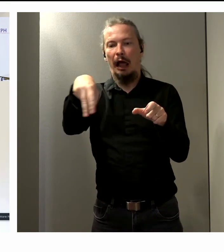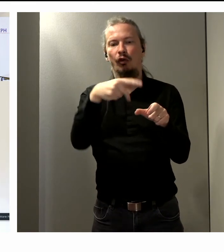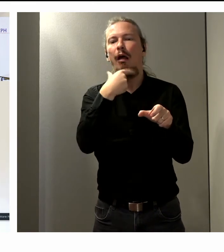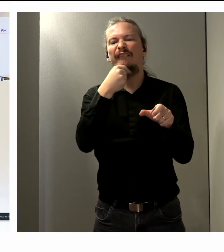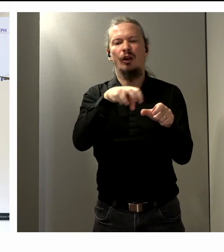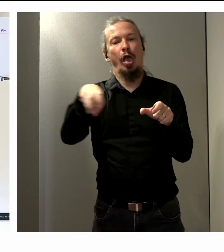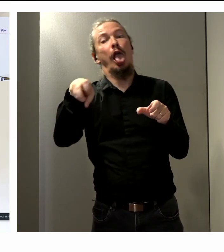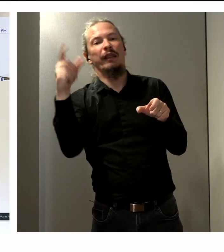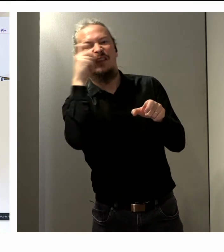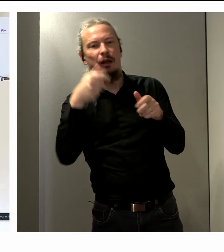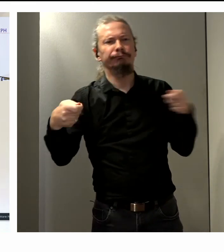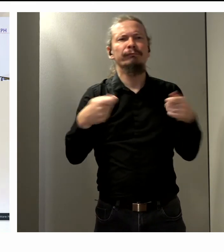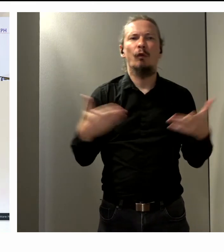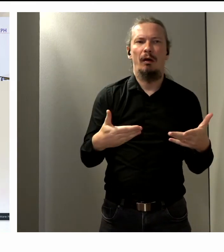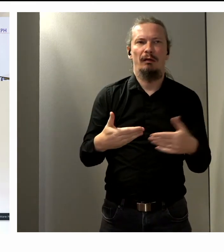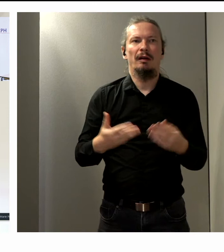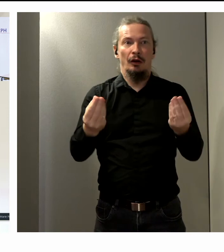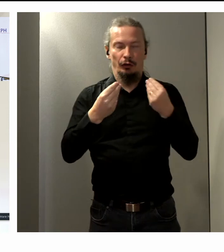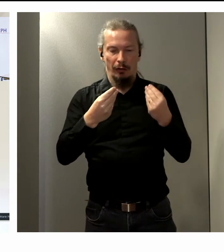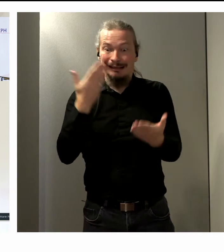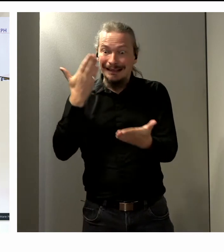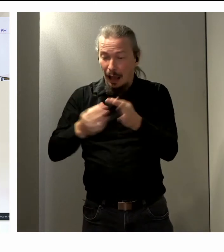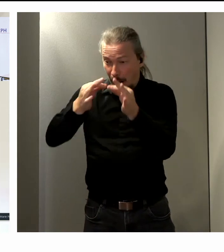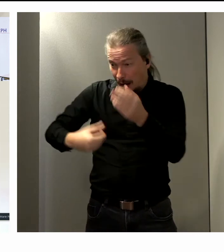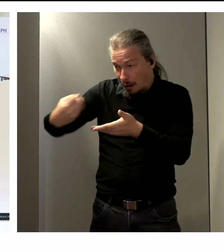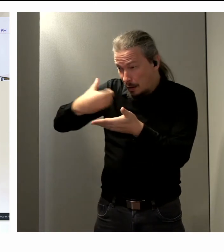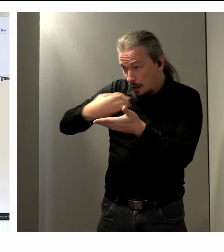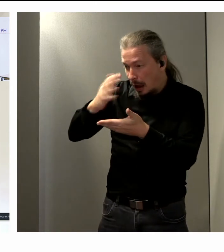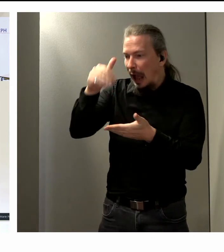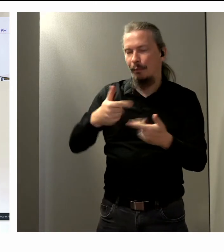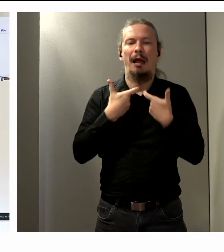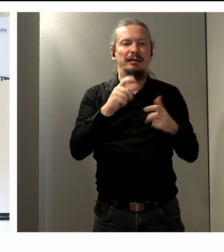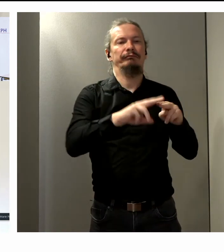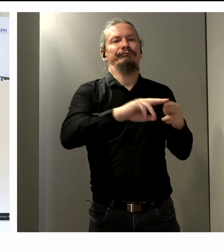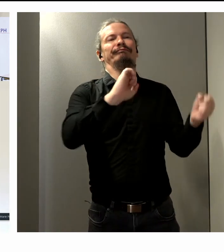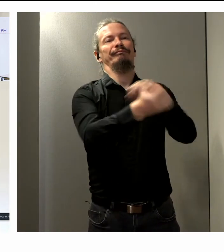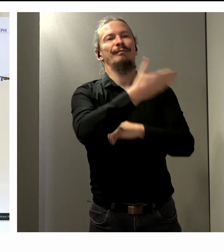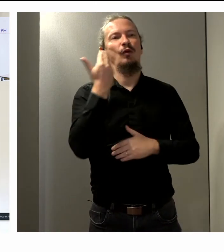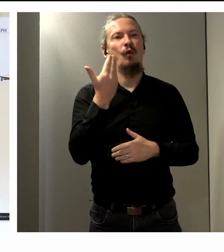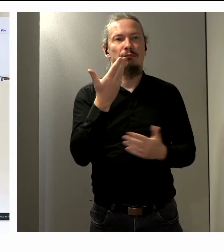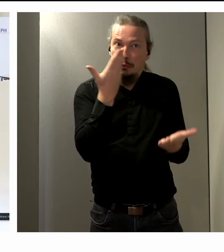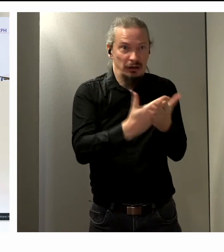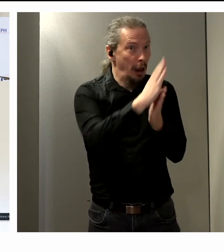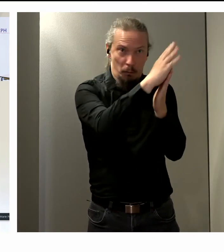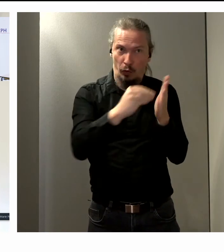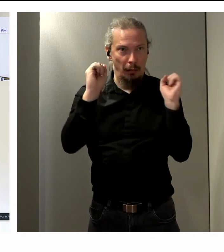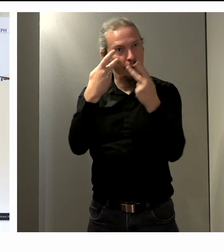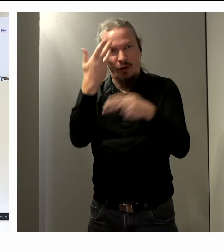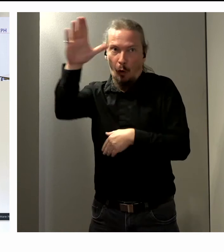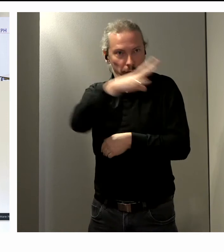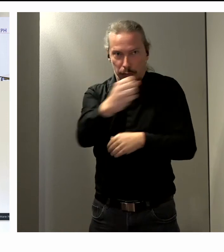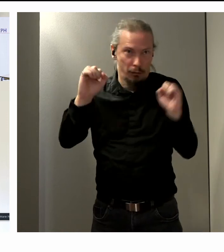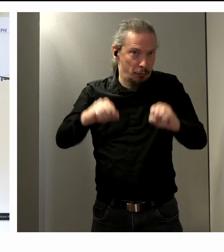résultats de cette recherche, d'améliorer l'accessibilité autour de cet équipement. Mais c'est quelque chose qui est réplicable partout